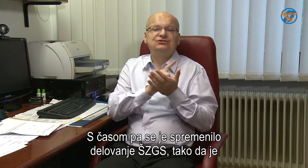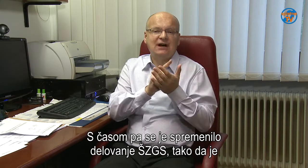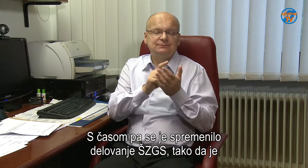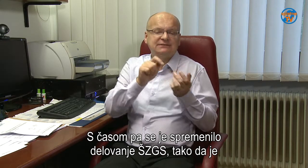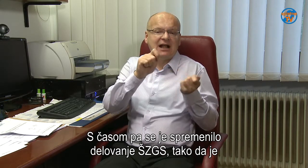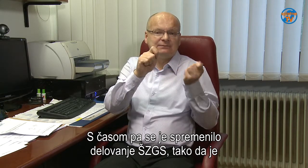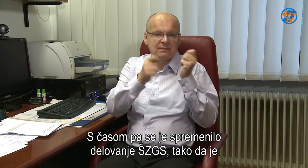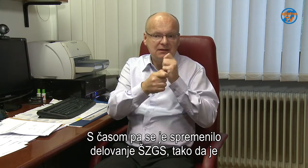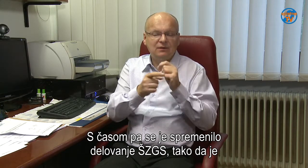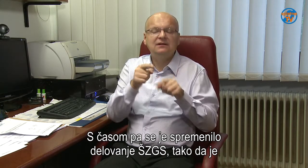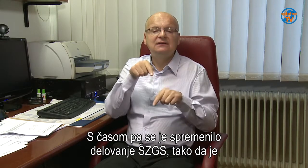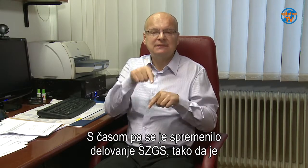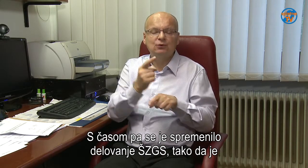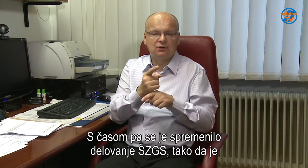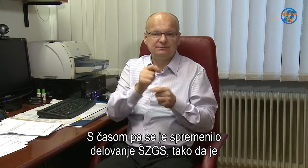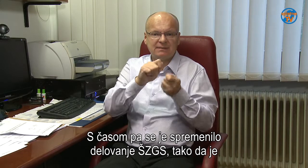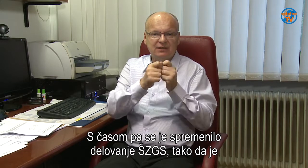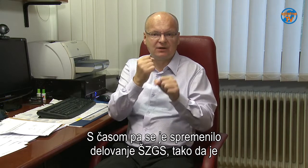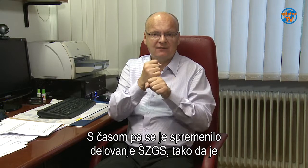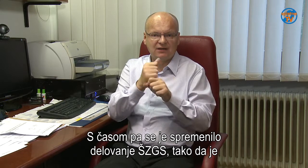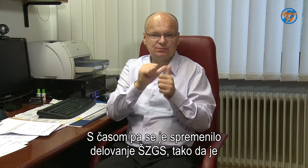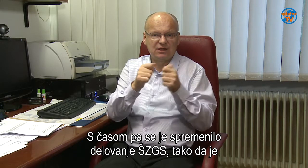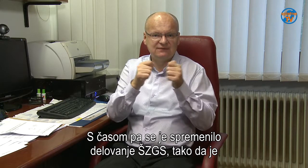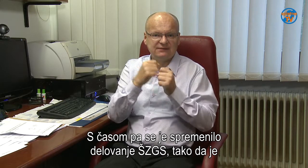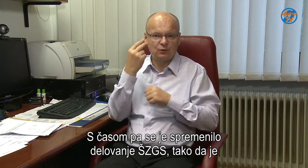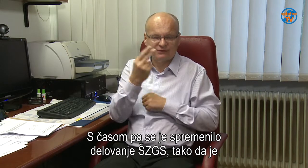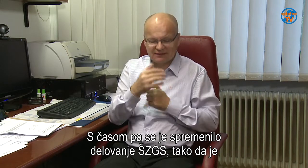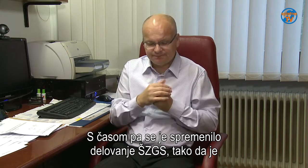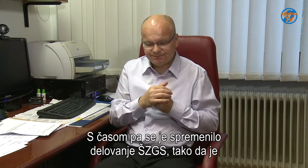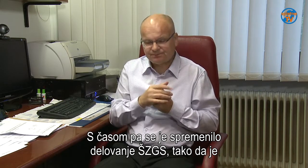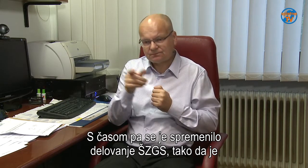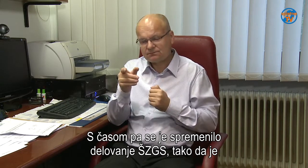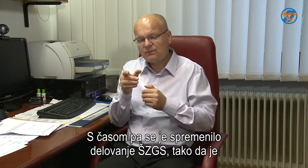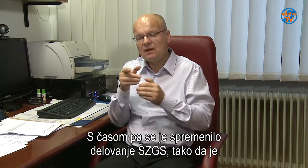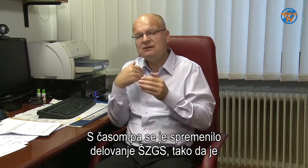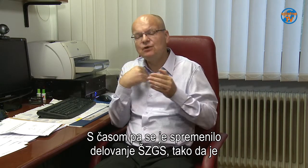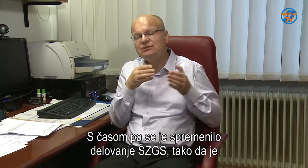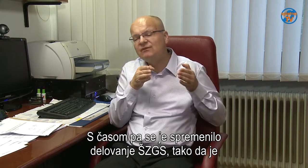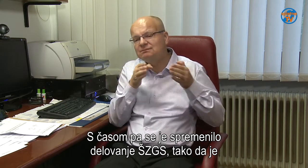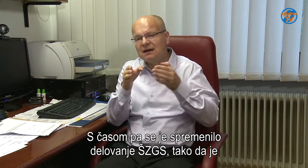Sam pa se en pomeni, in tem tudi pomeni, da ima na pogled vse posebno. In moči pa